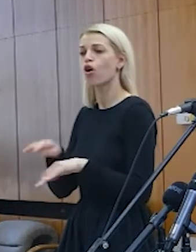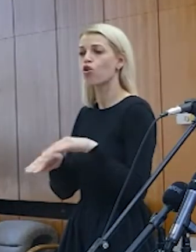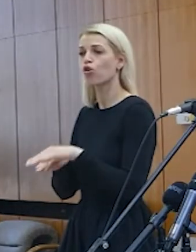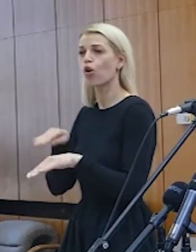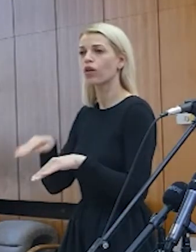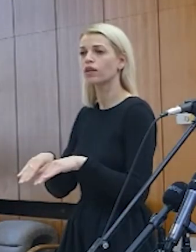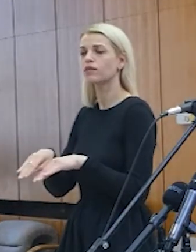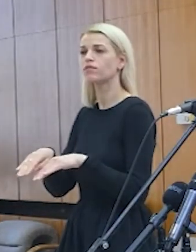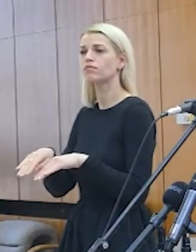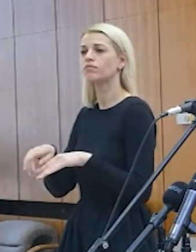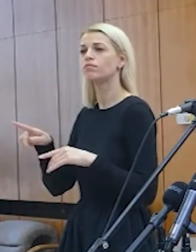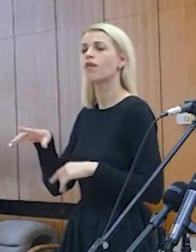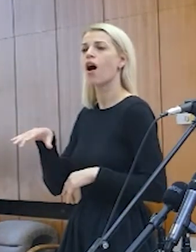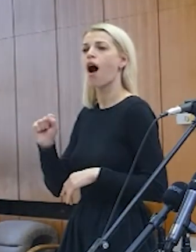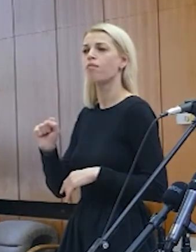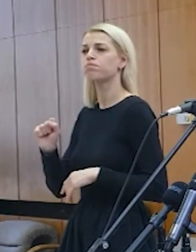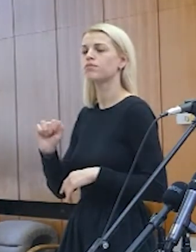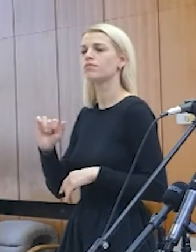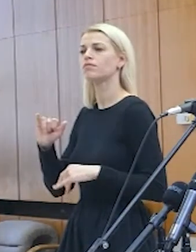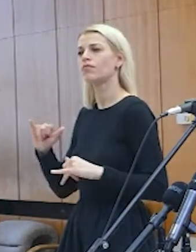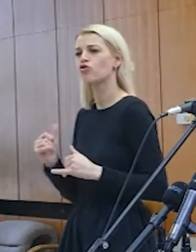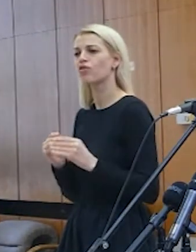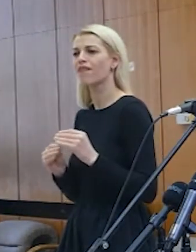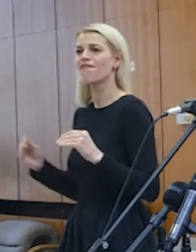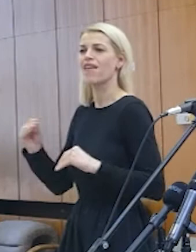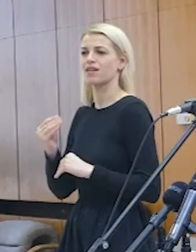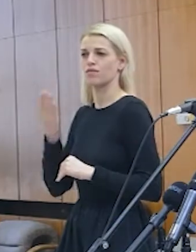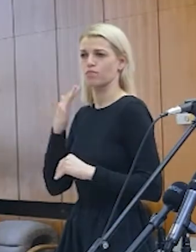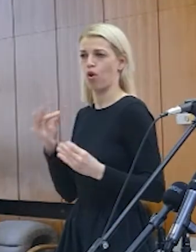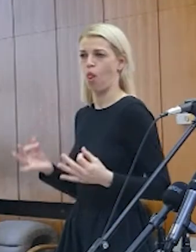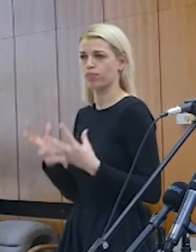aby sa to ešte viac zlepšilo.